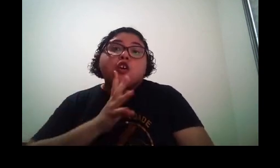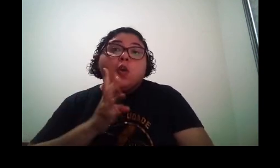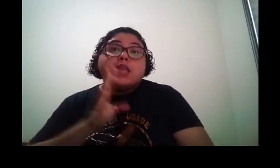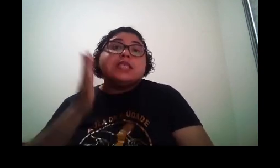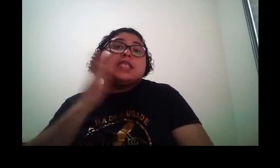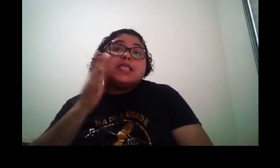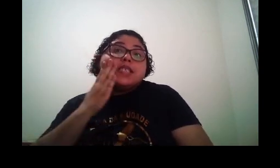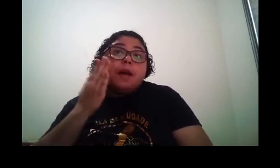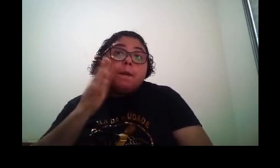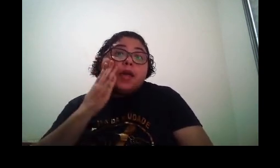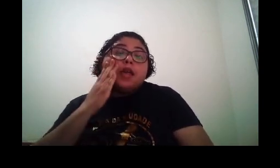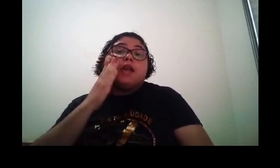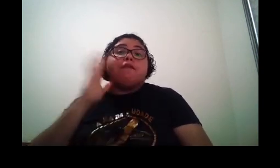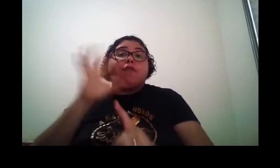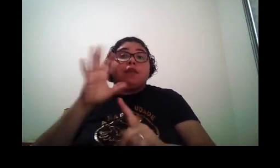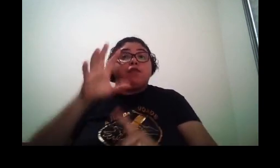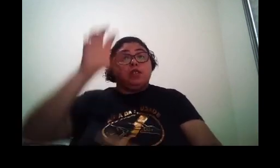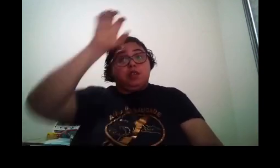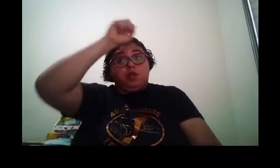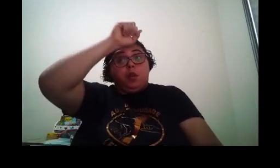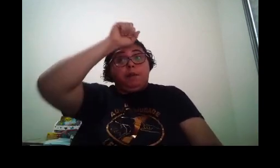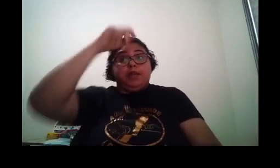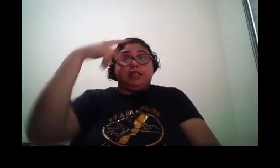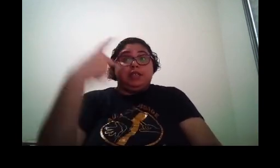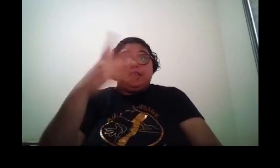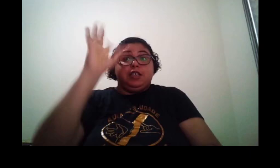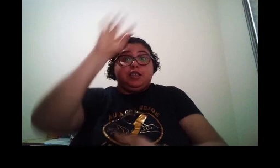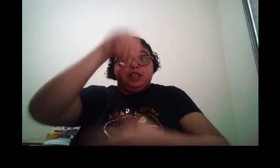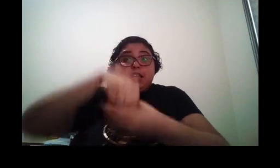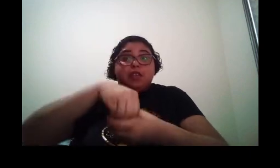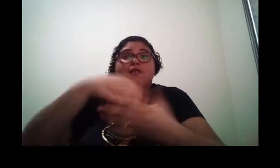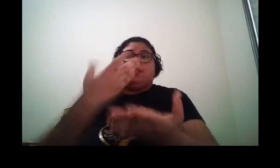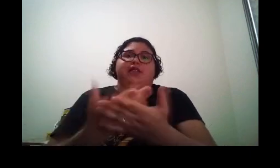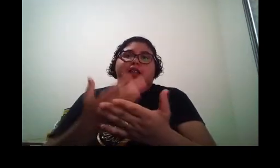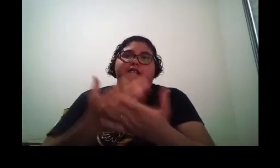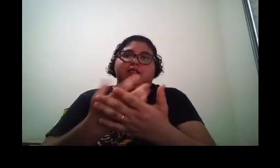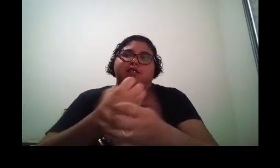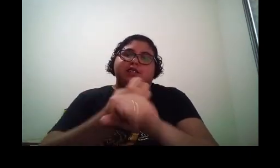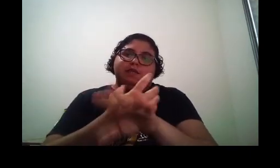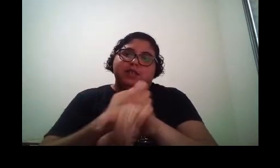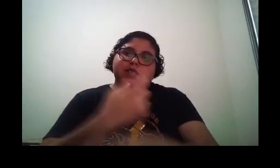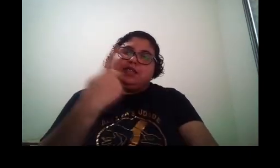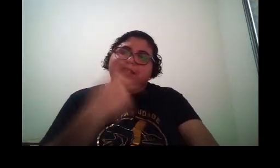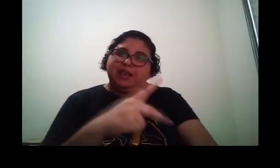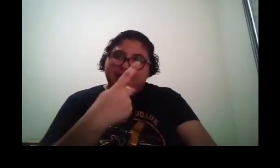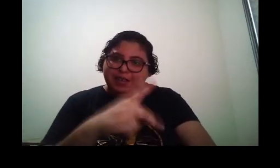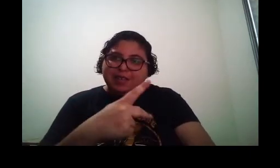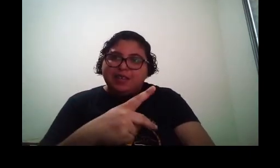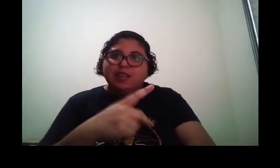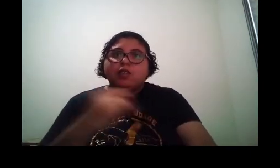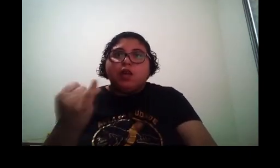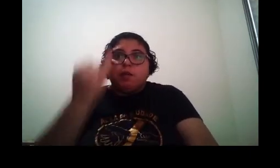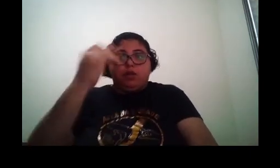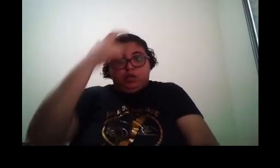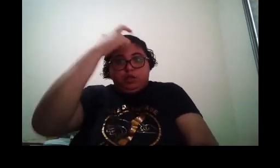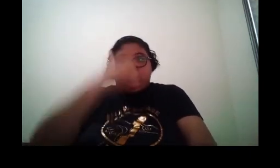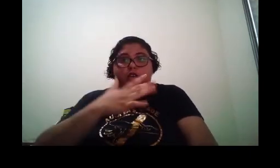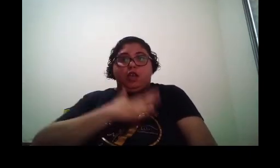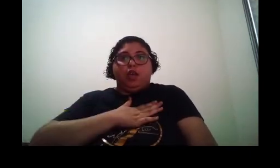isso tudo, né, esse universo vai influenciar no ensino-aprendizado desse aluno. E eu, enquanto professor, preciso conhecer isso, saber